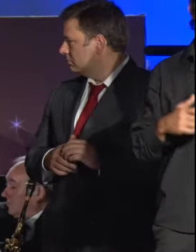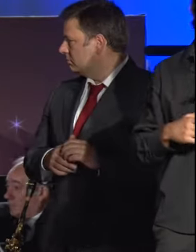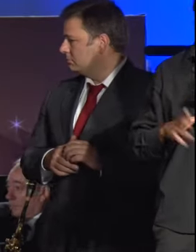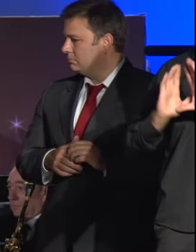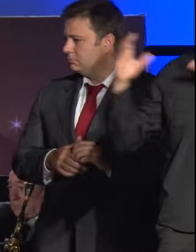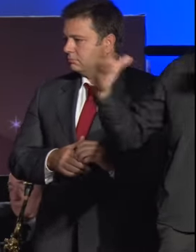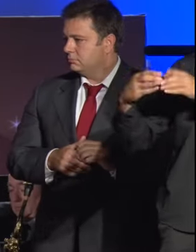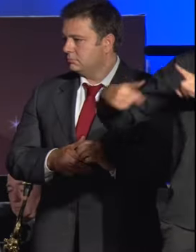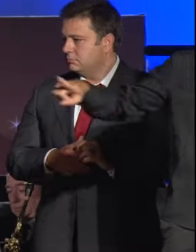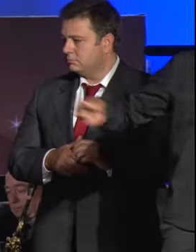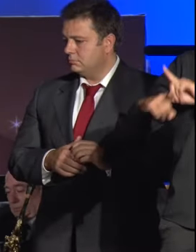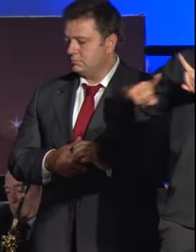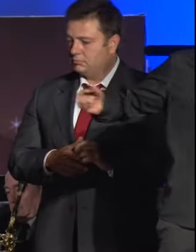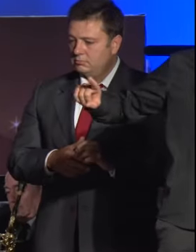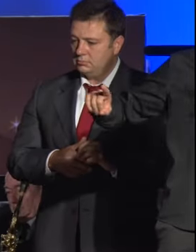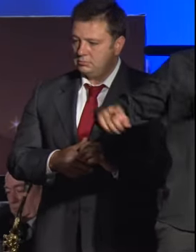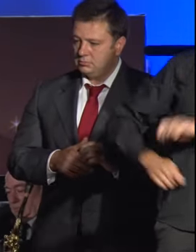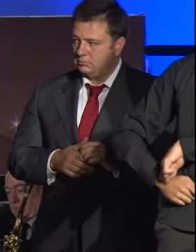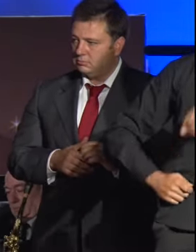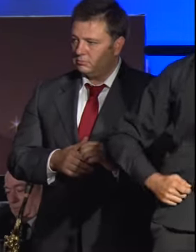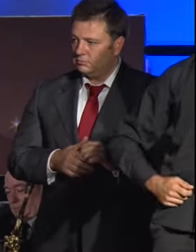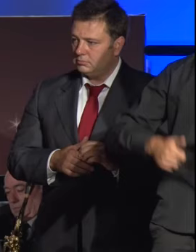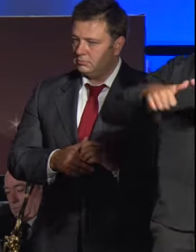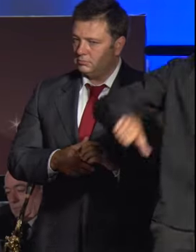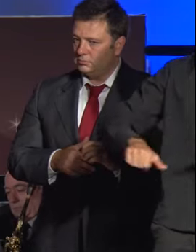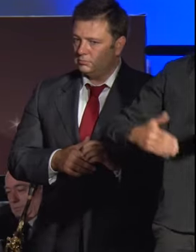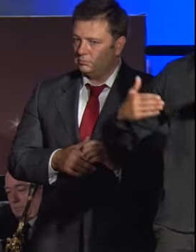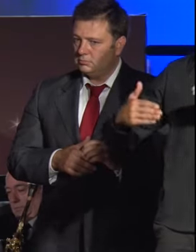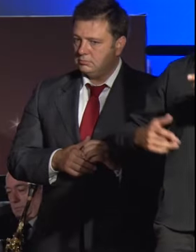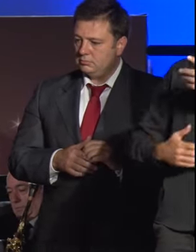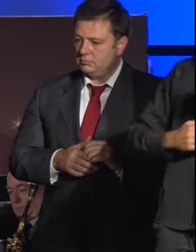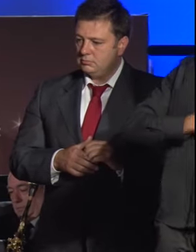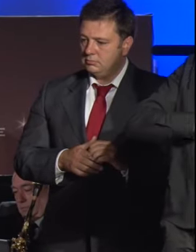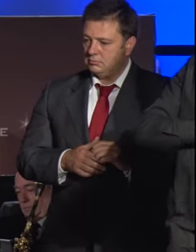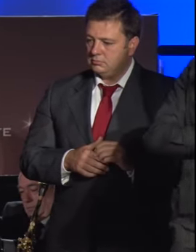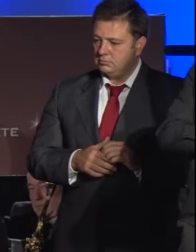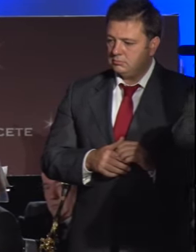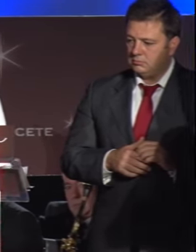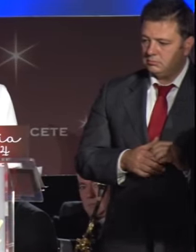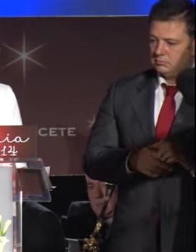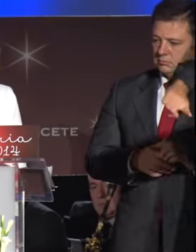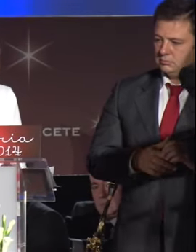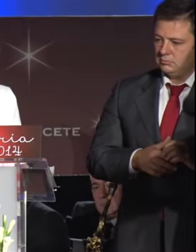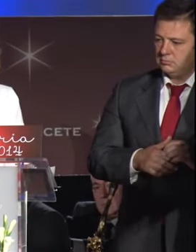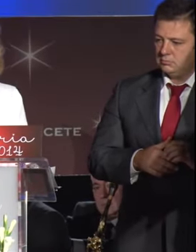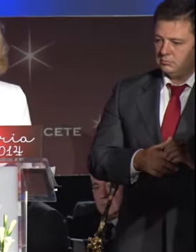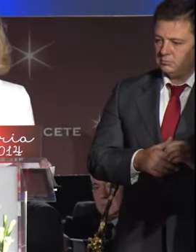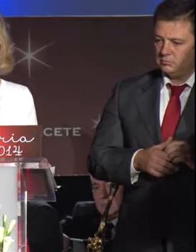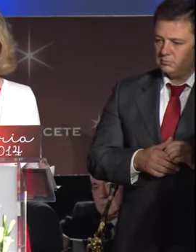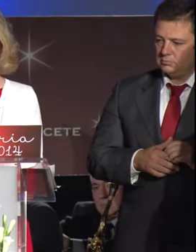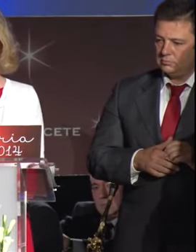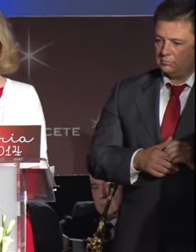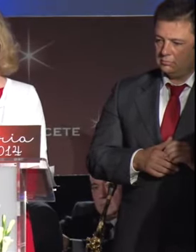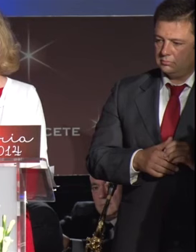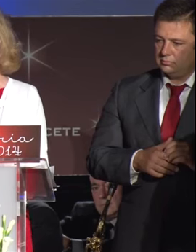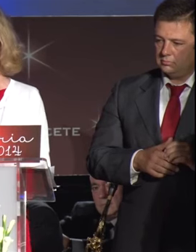Banda Sinfónica Municipal de Albacete. Queridos profesores, querido director, muchas gracias. Muchas gracias